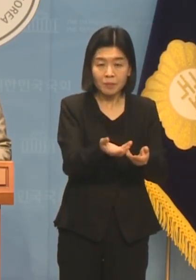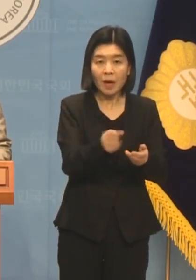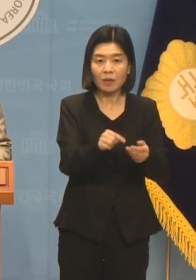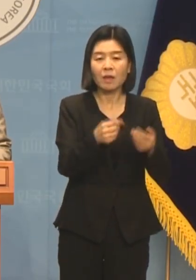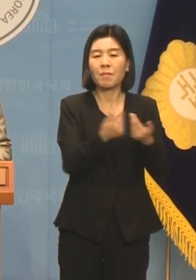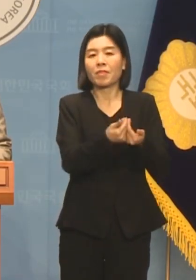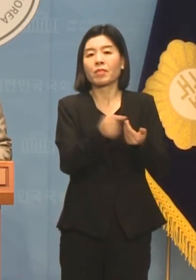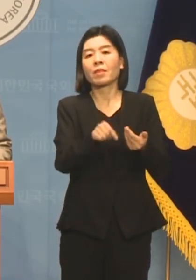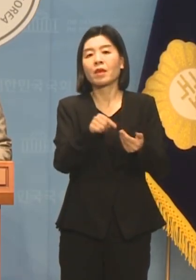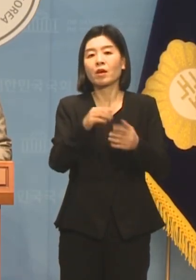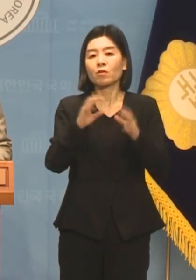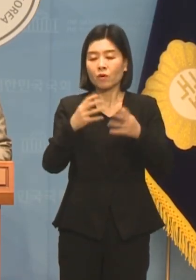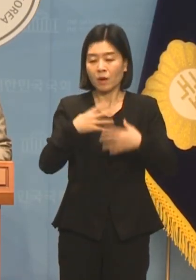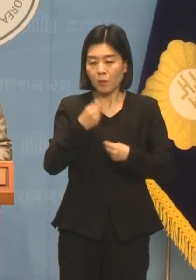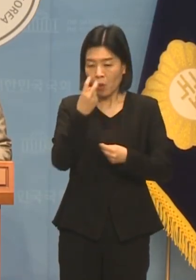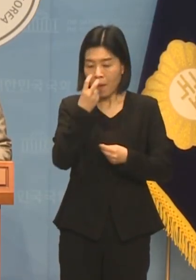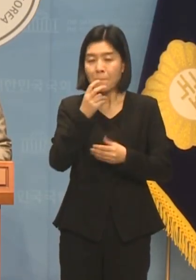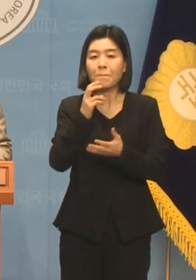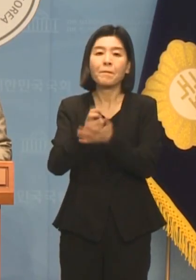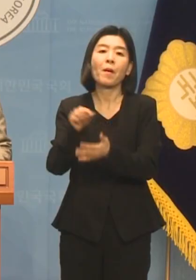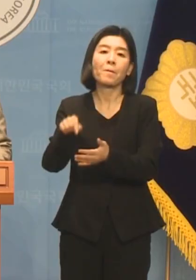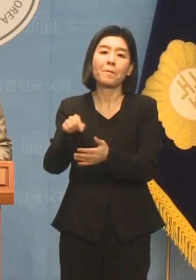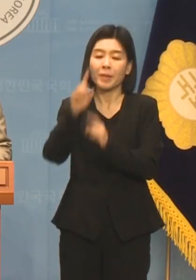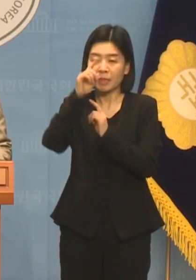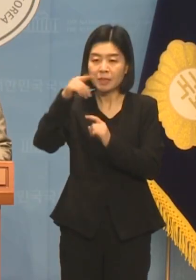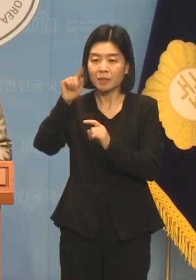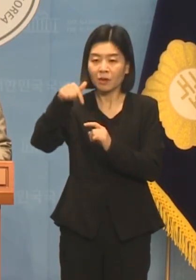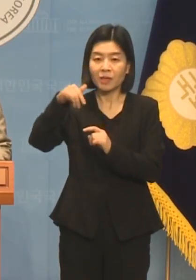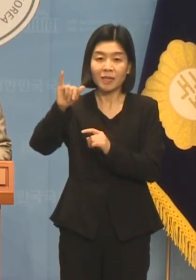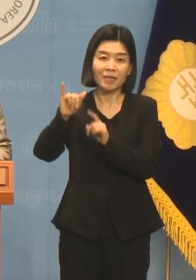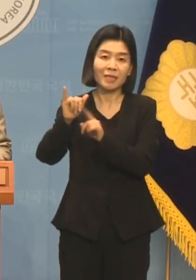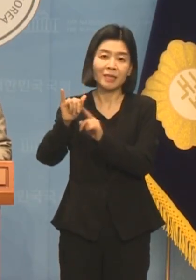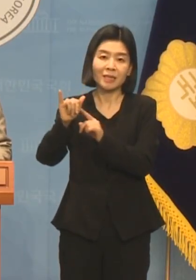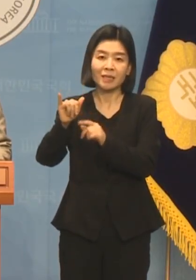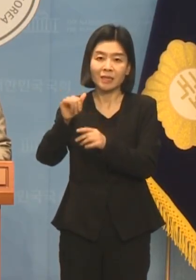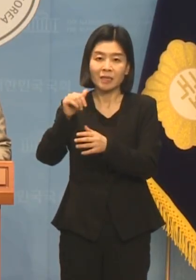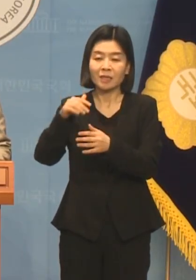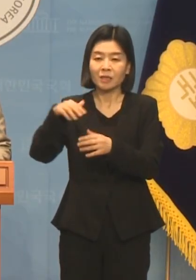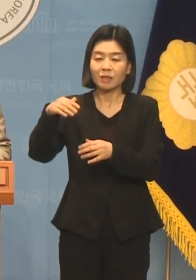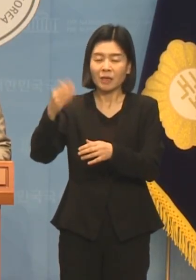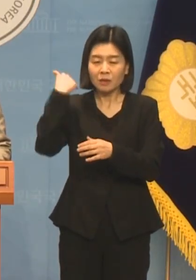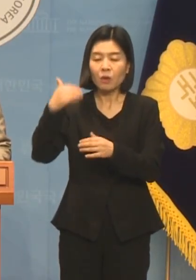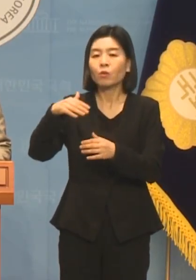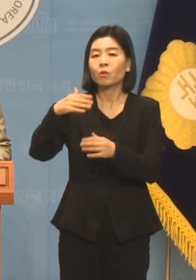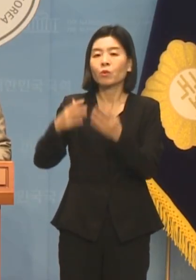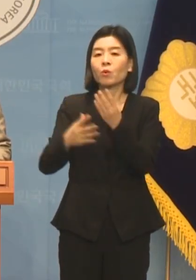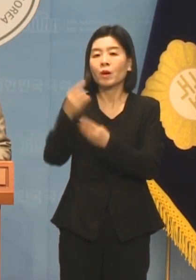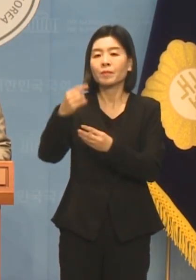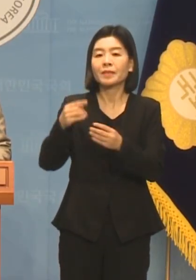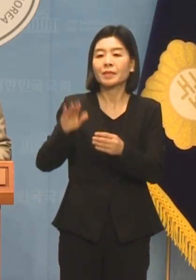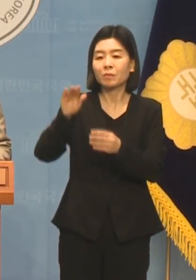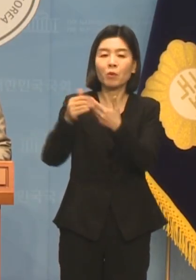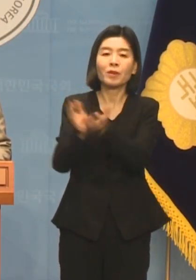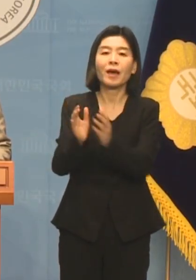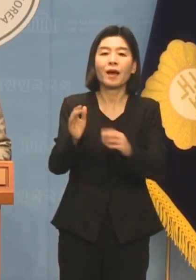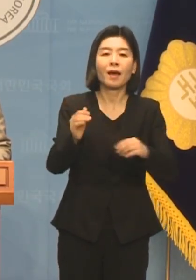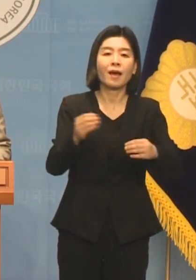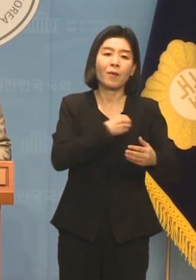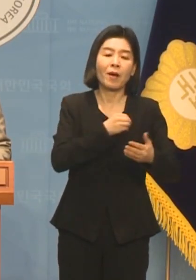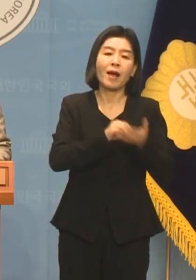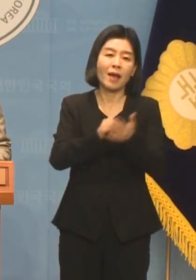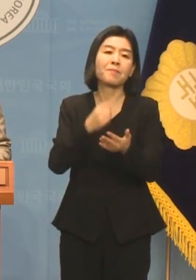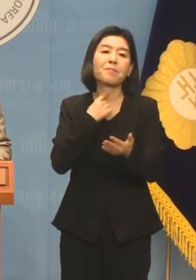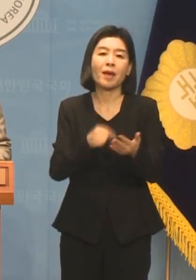9년형을 선고받은 이석기 전 의원이 속한 통합진보당의 후신인 진보당 가입 이력이 있으며 지난